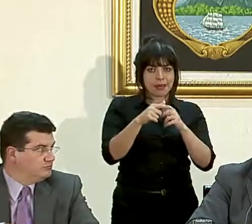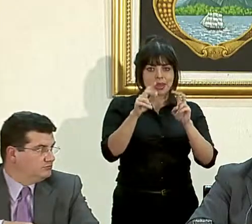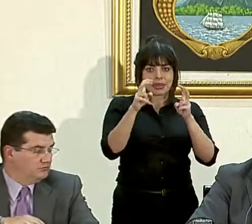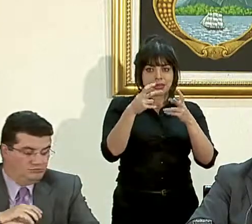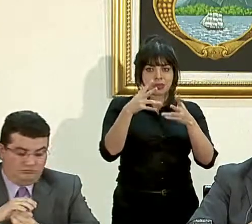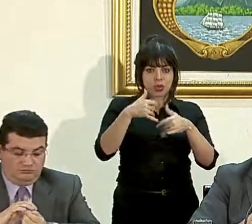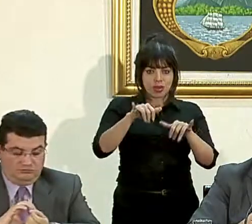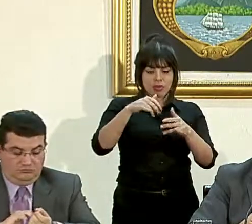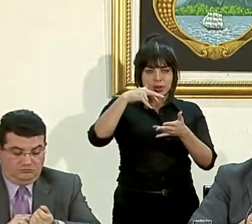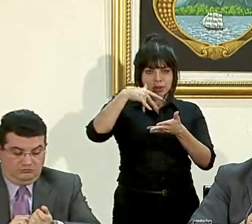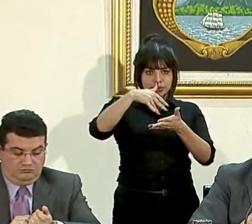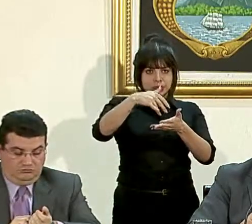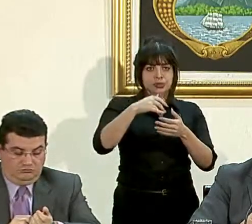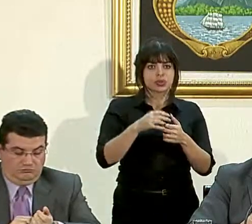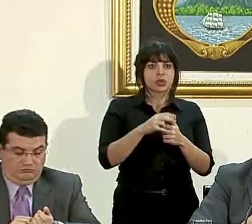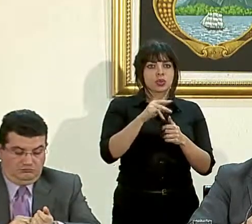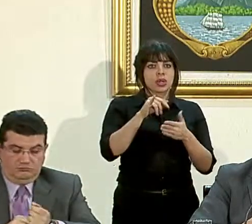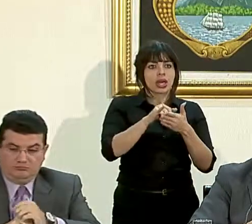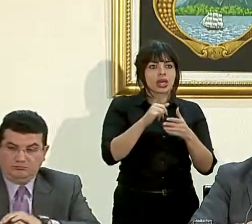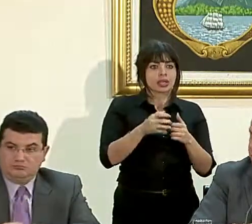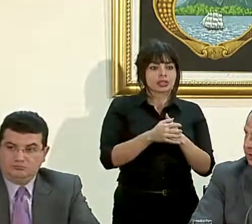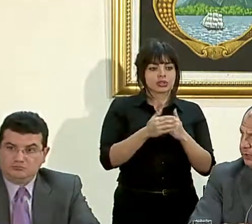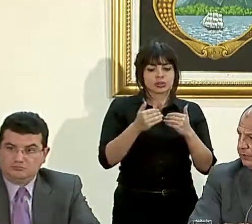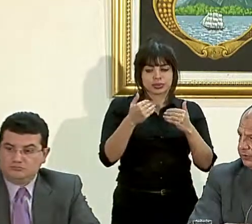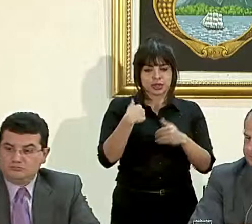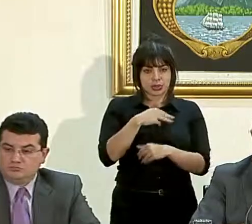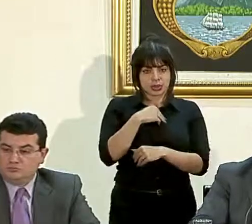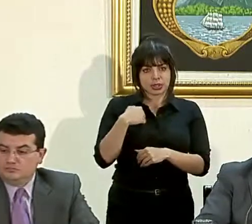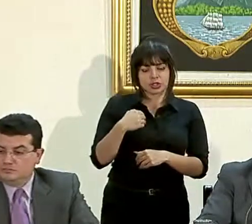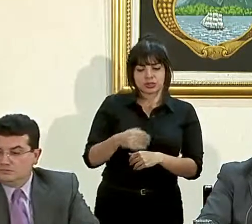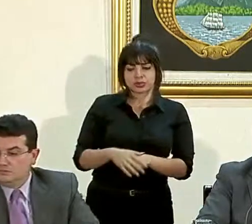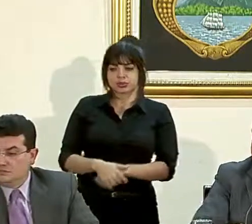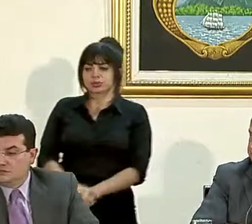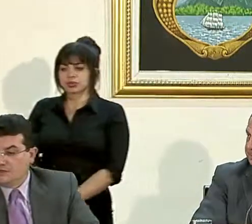está en estudio y a eso es a lo que me referí. Señor ministro.